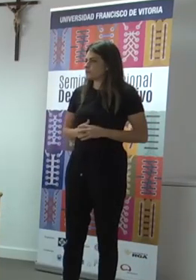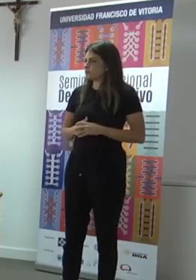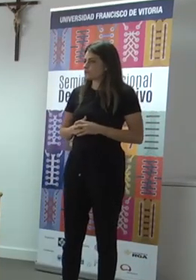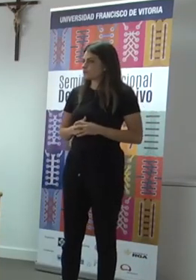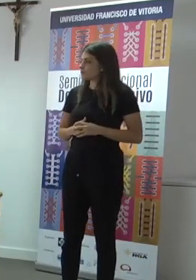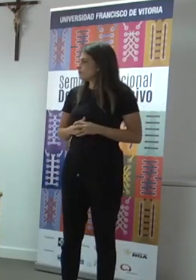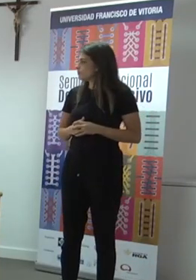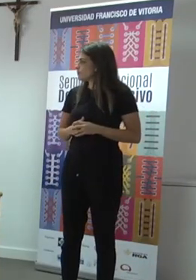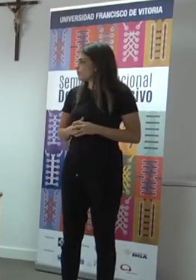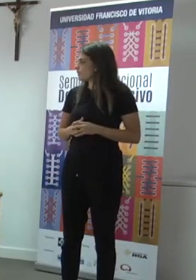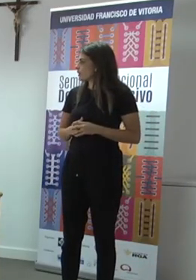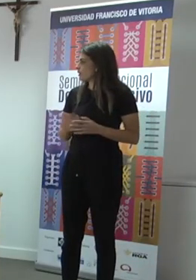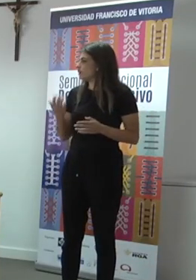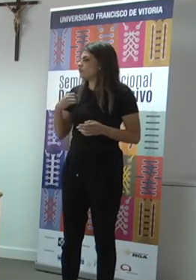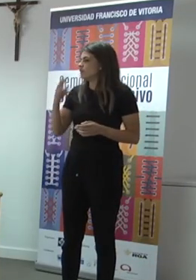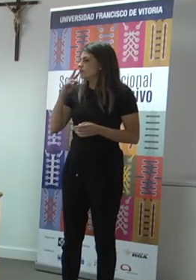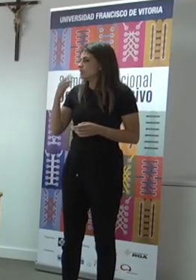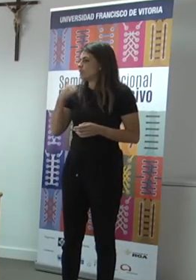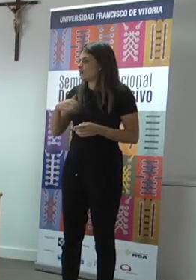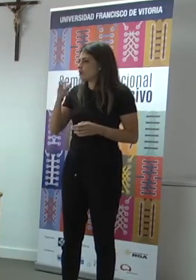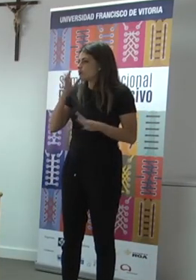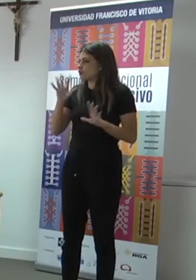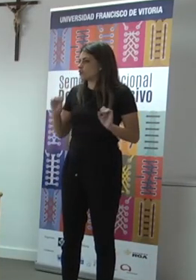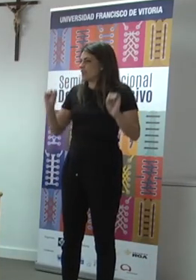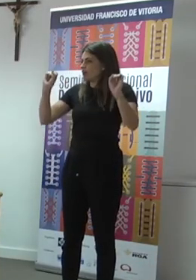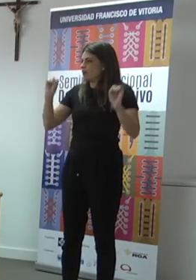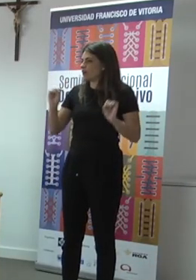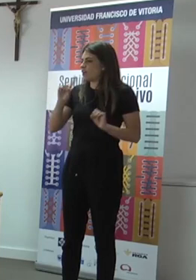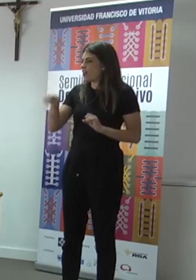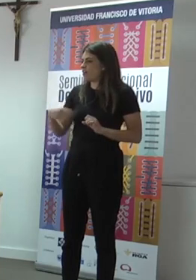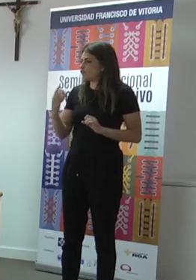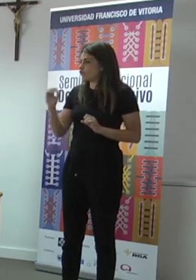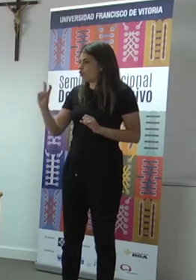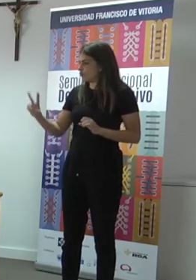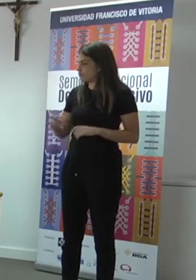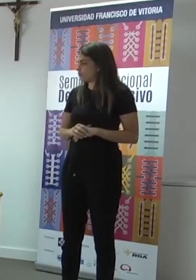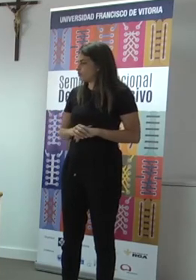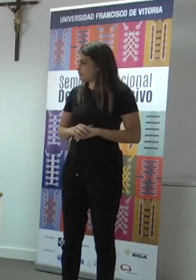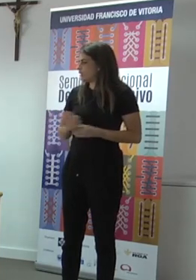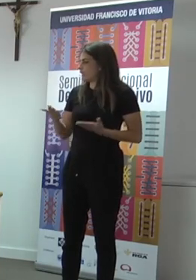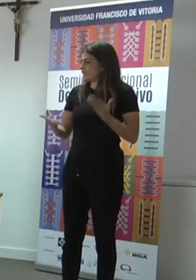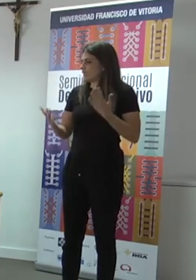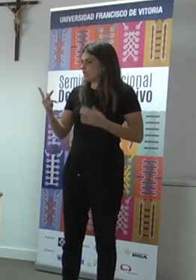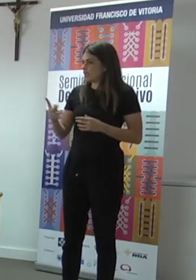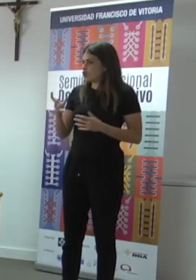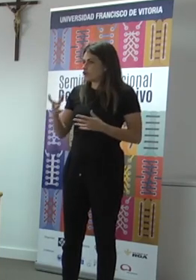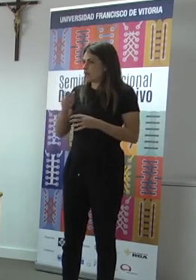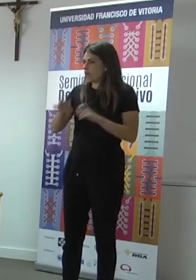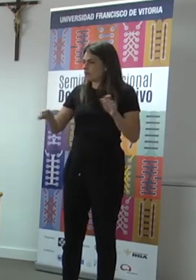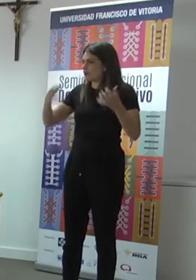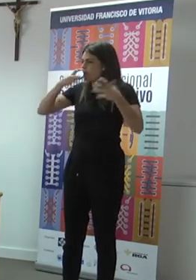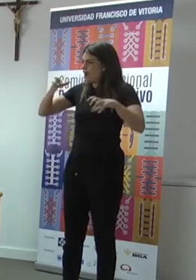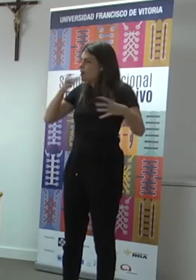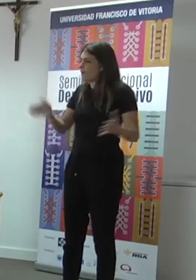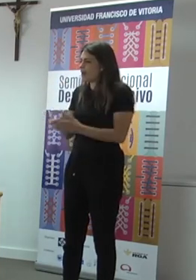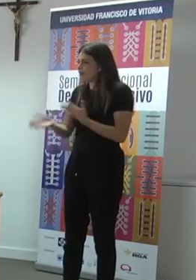Entonces, bueno, ya lo habéis visto, no lo voy a volver a poner, simplemente sale el levantamiento con 102 de mi entrenador y todo el resto de gente que está ahí gritando y animando un montón,